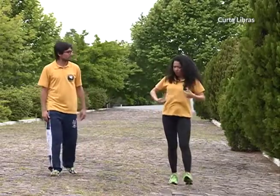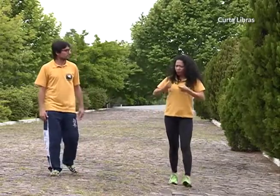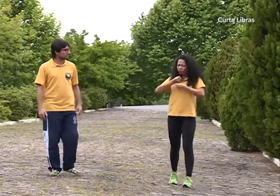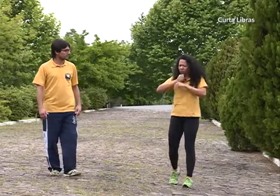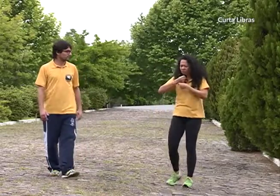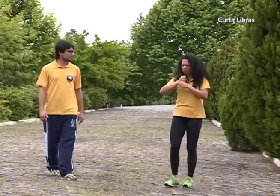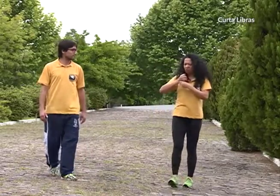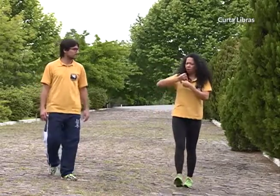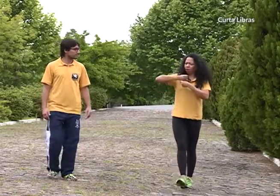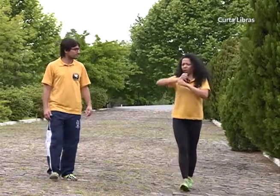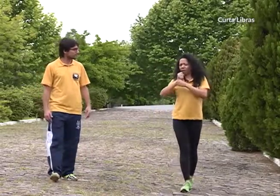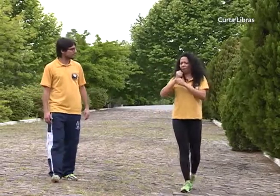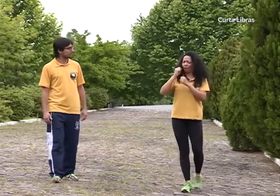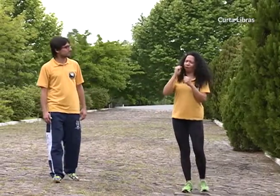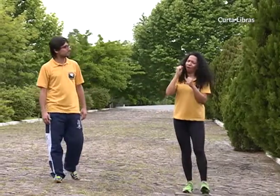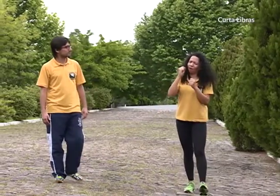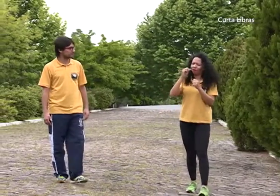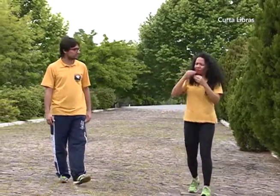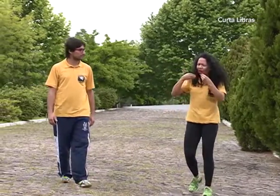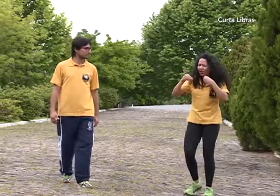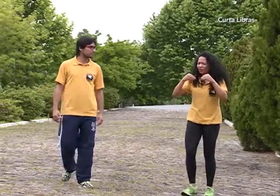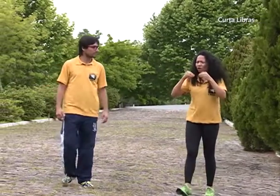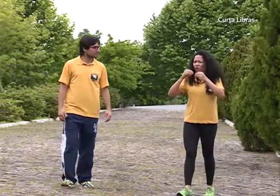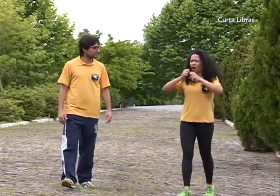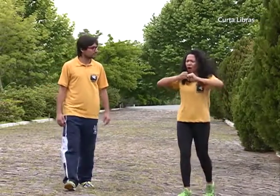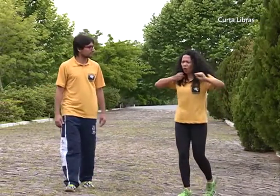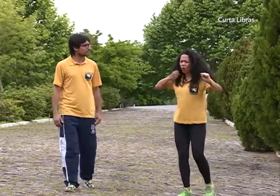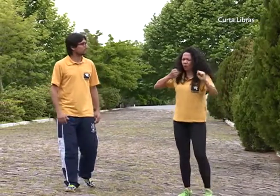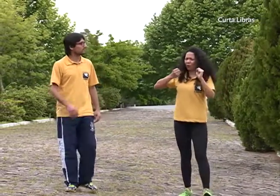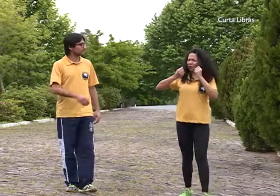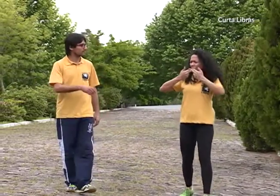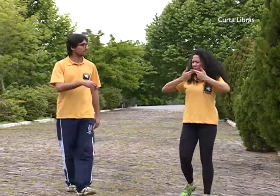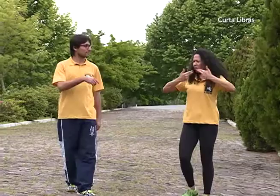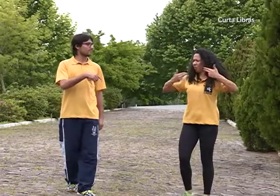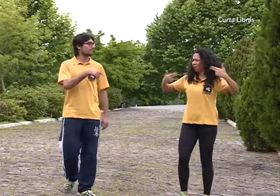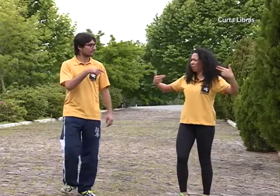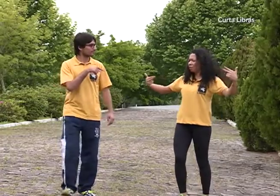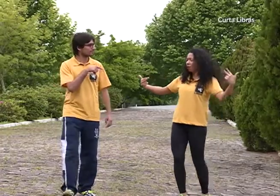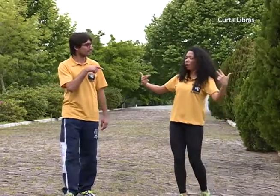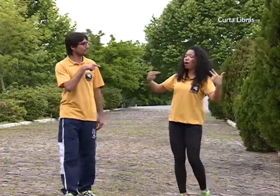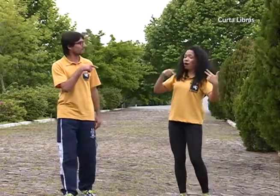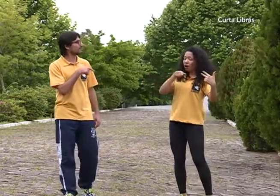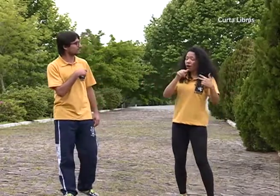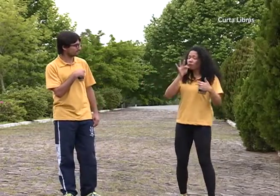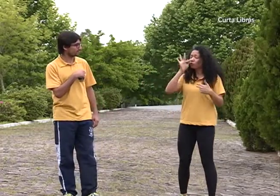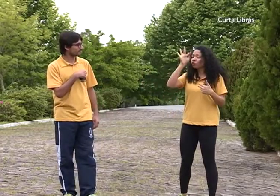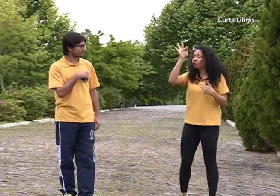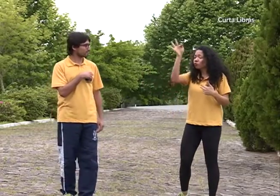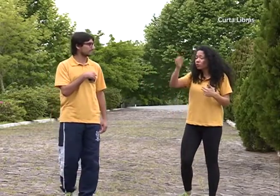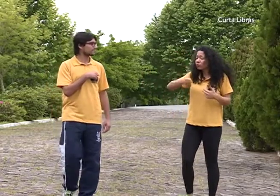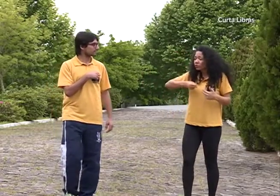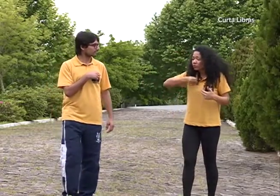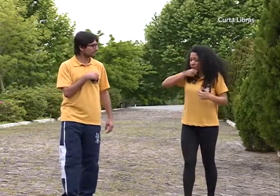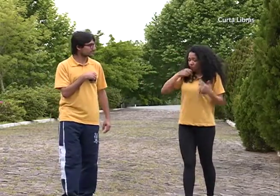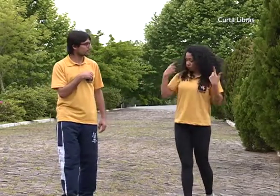elasticidade e ser mais saudável. O Pilates evita ficar sem tonicidade, porque futuramente, quando ficar mais velho, o corpo já